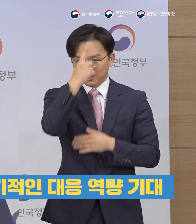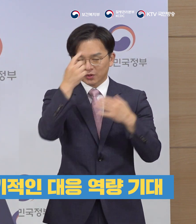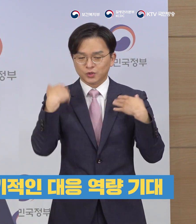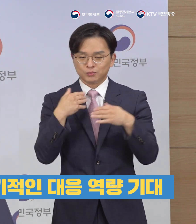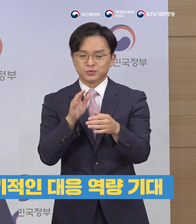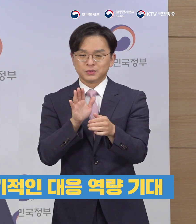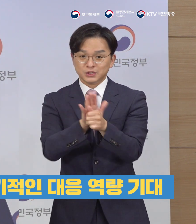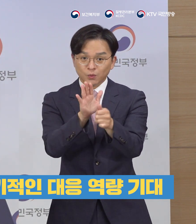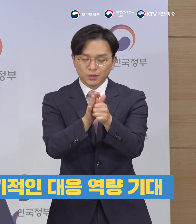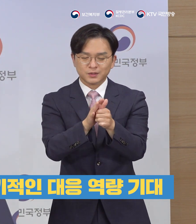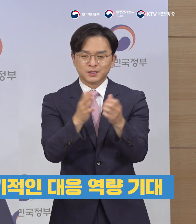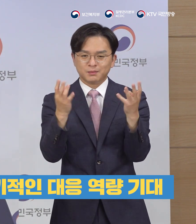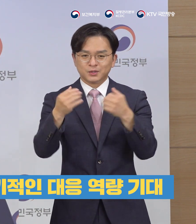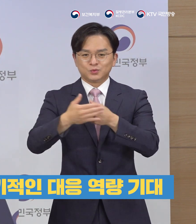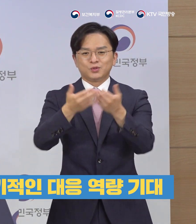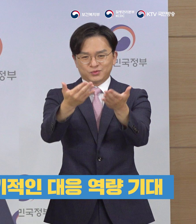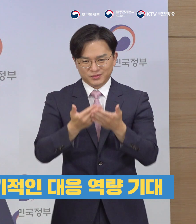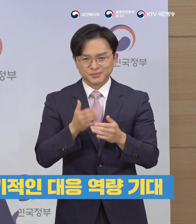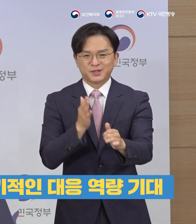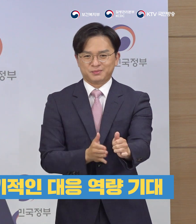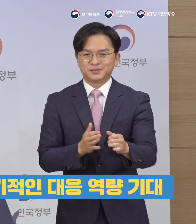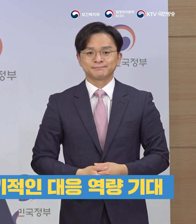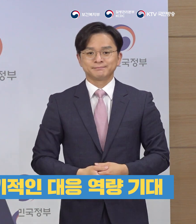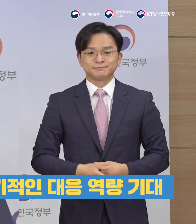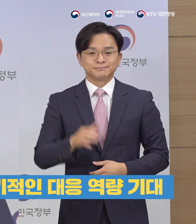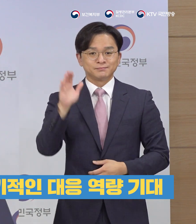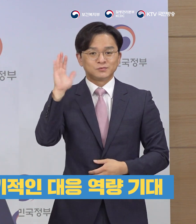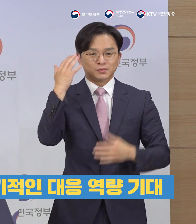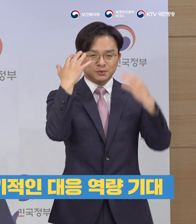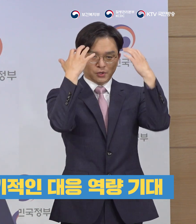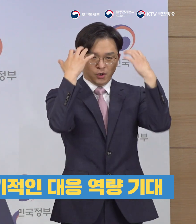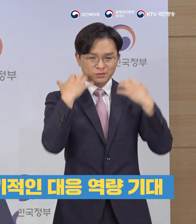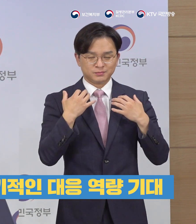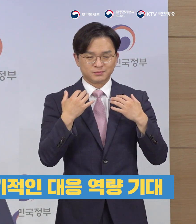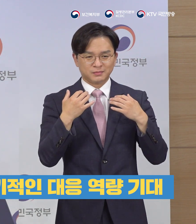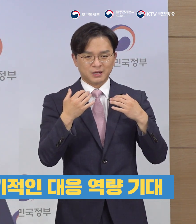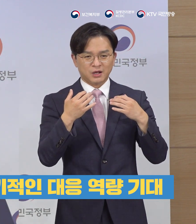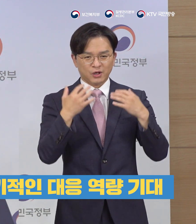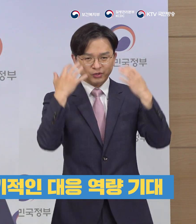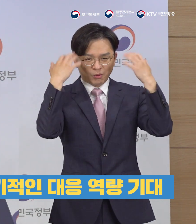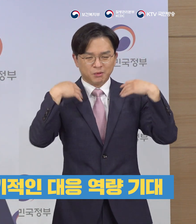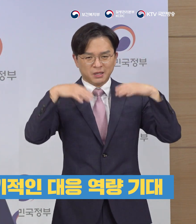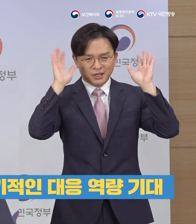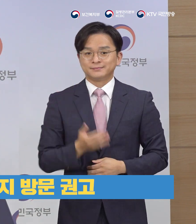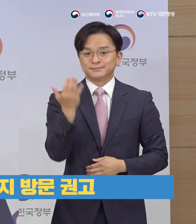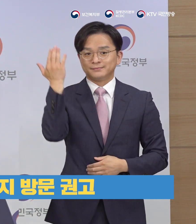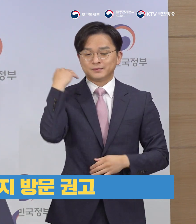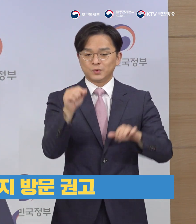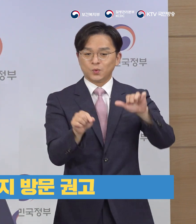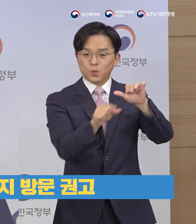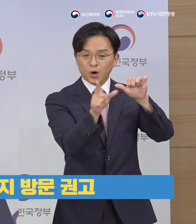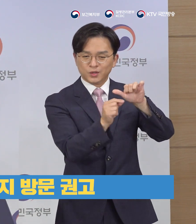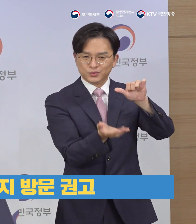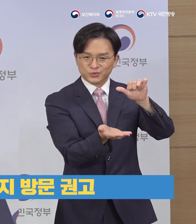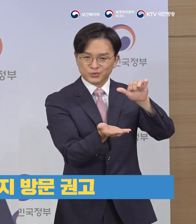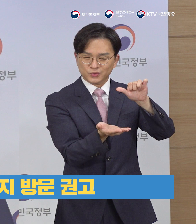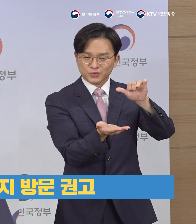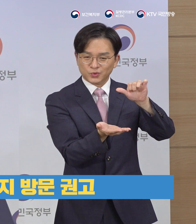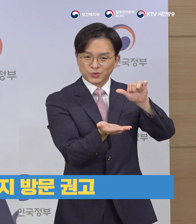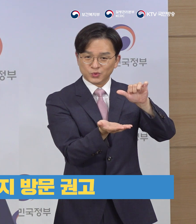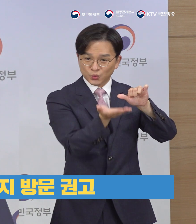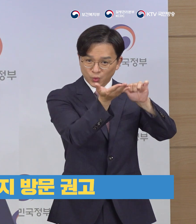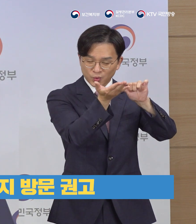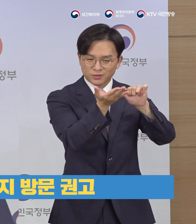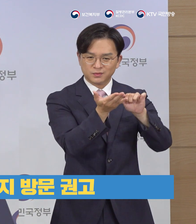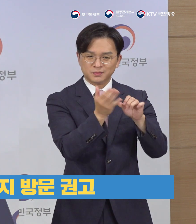정부도 적극적으로 지원해 나가겠습니다. 피서철이 본격적으로 시작되고 있습니다. 지난 5월